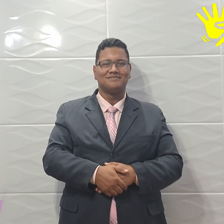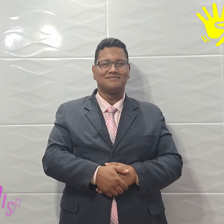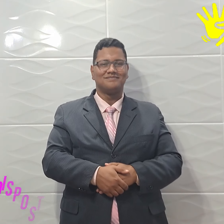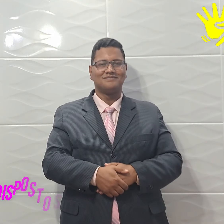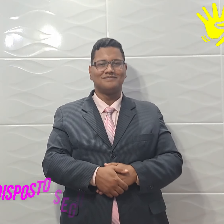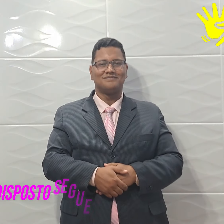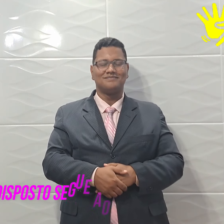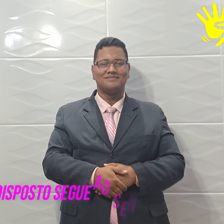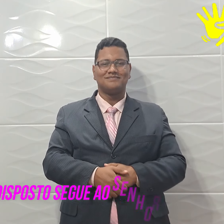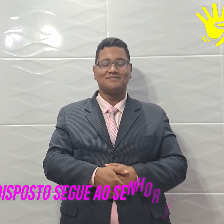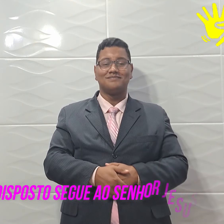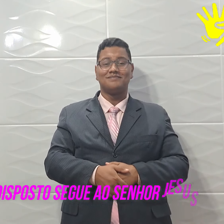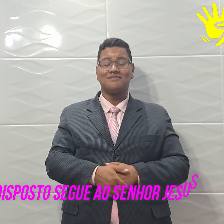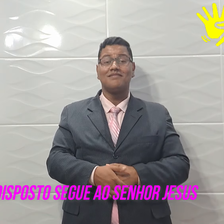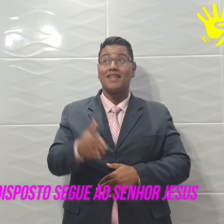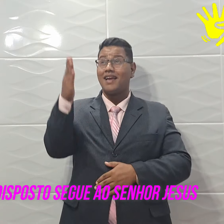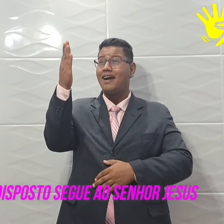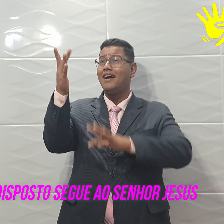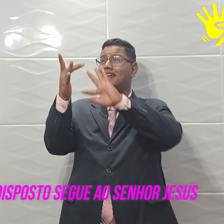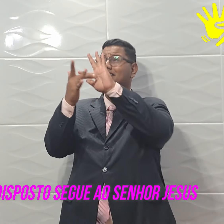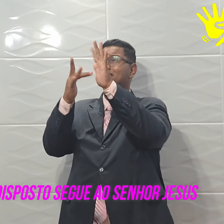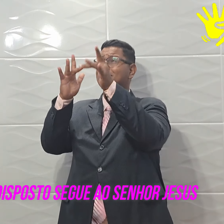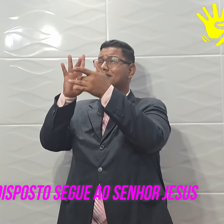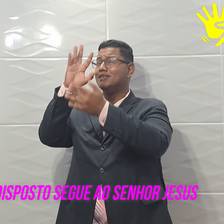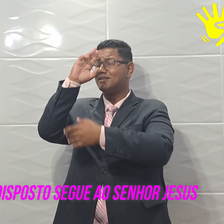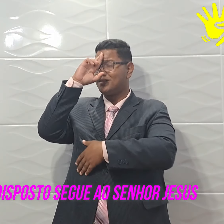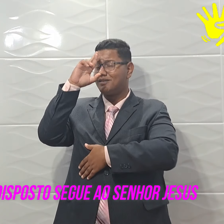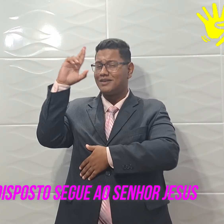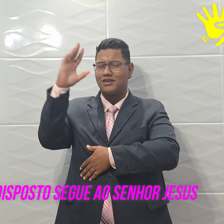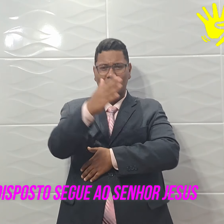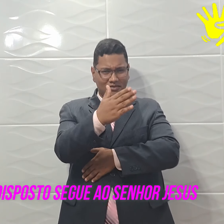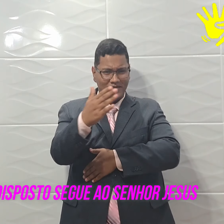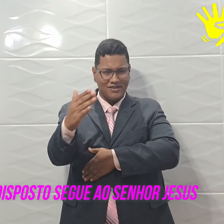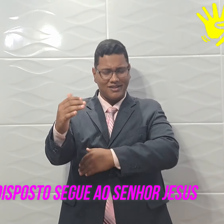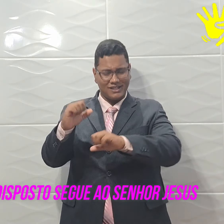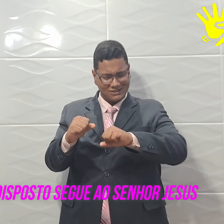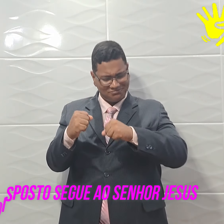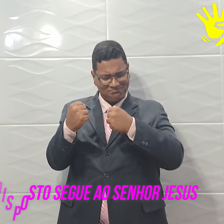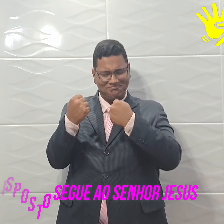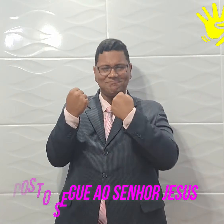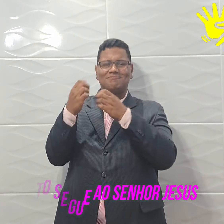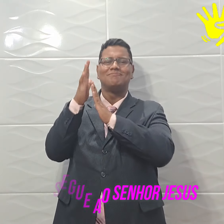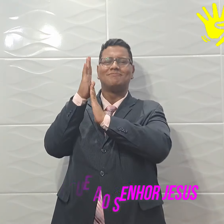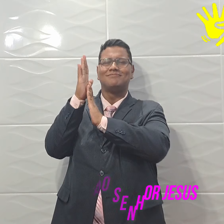Quem disposto segue ao Senhor Jesus